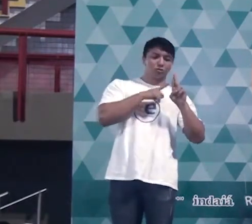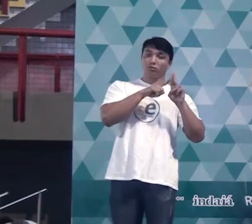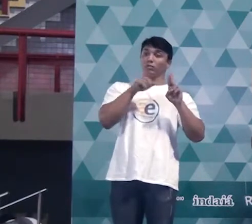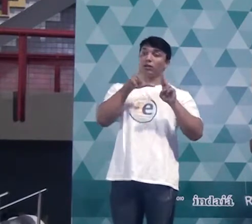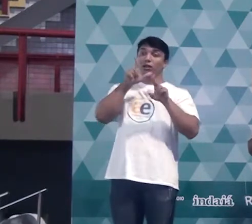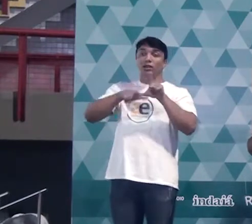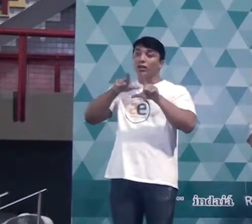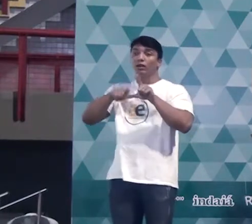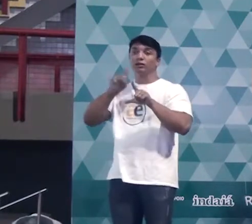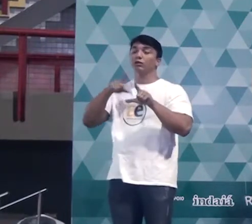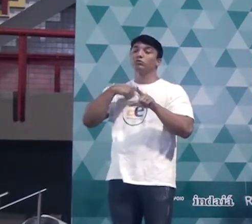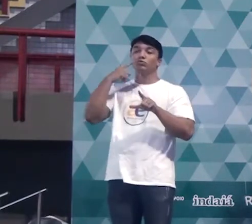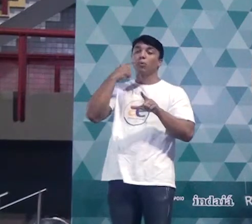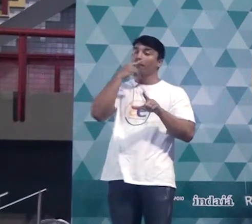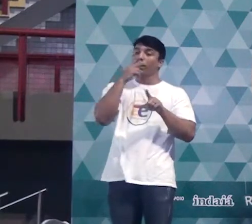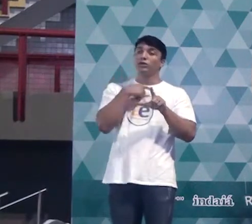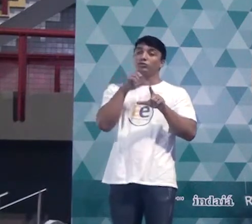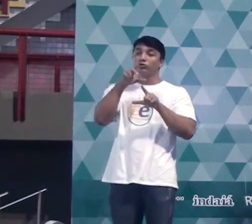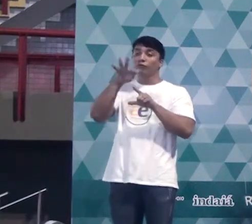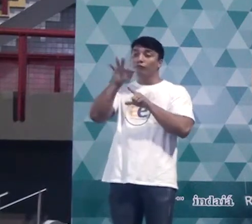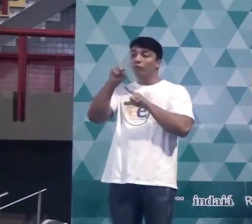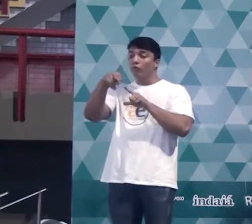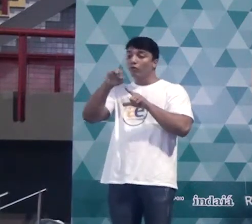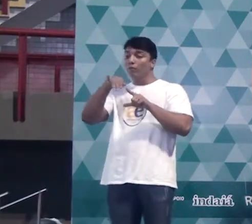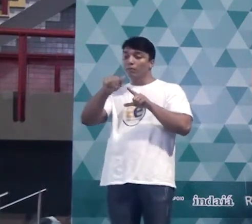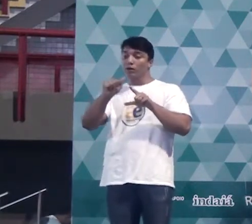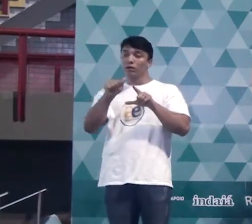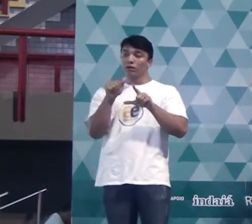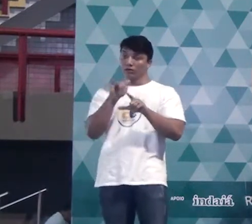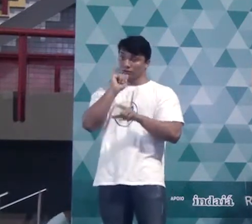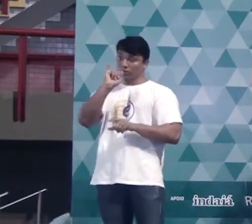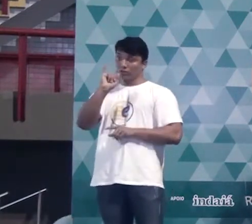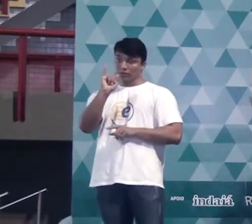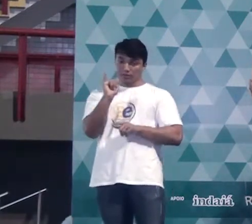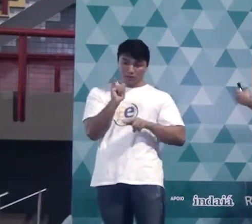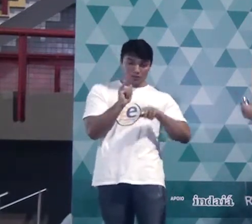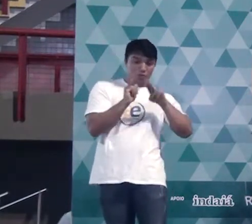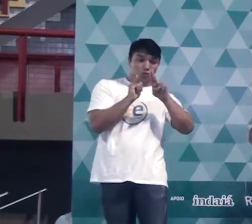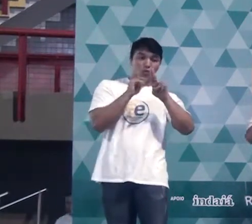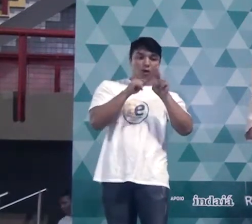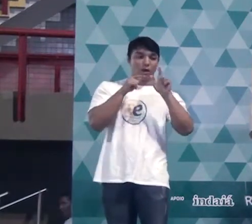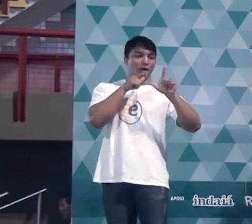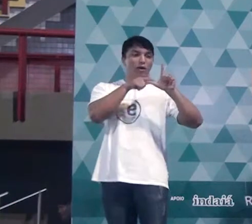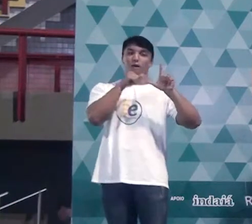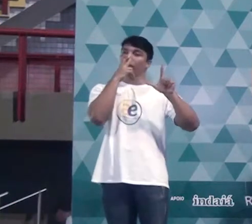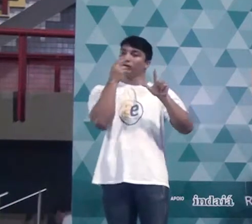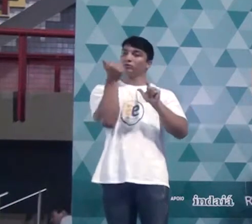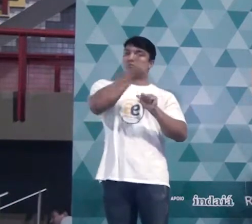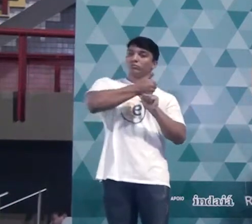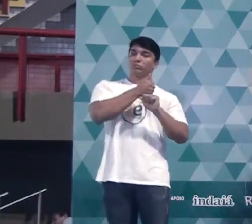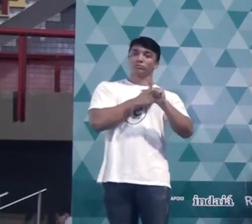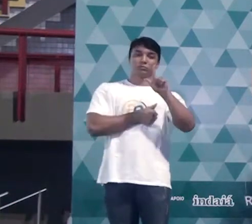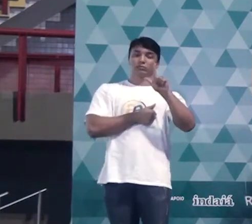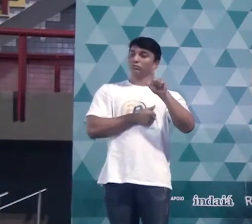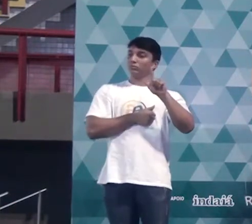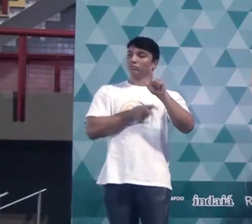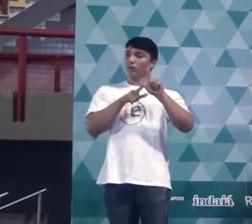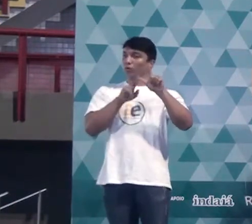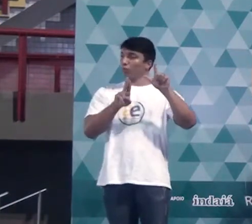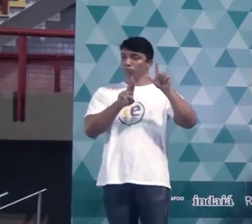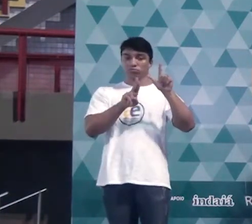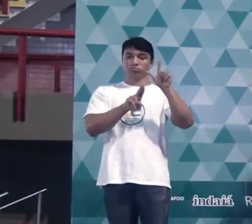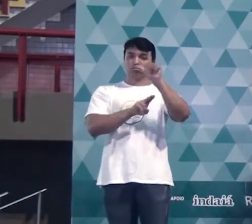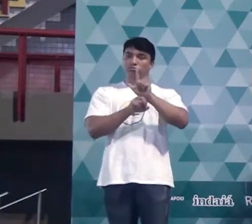as letras, são os fonemas I e U. E o L representa o fonema U.